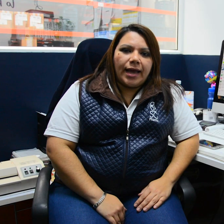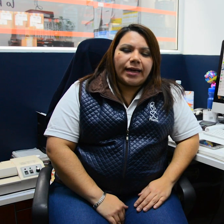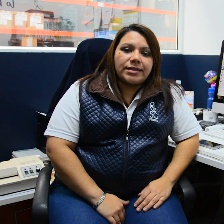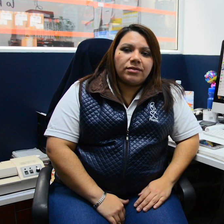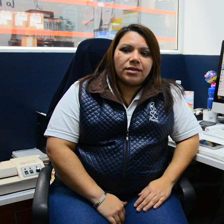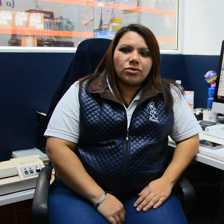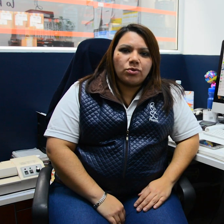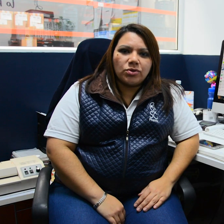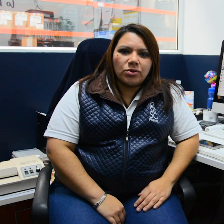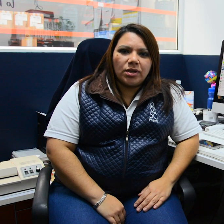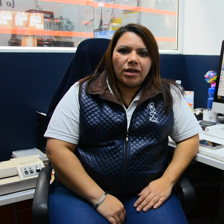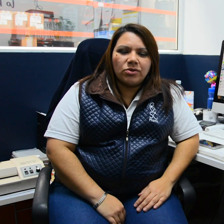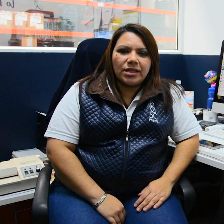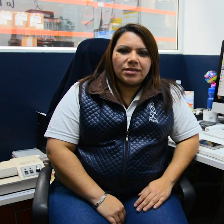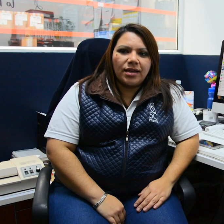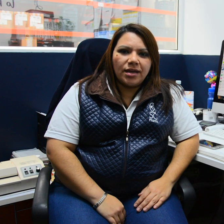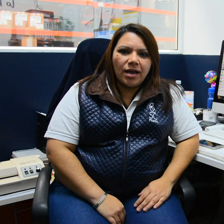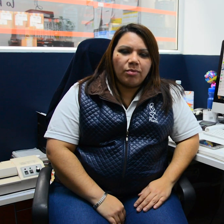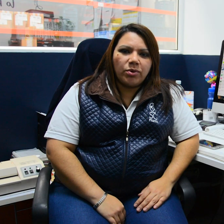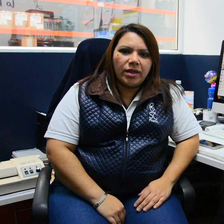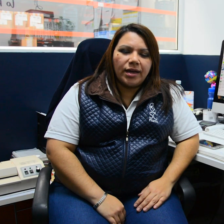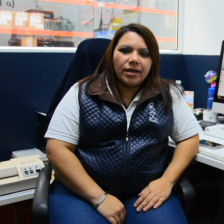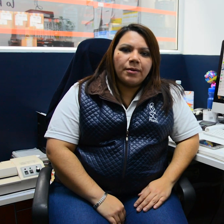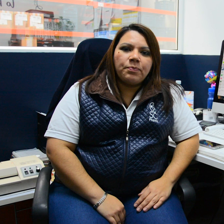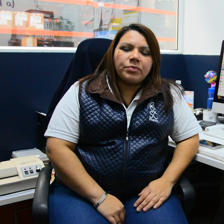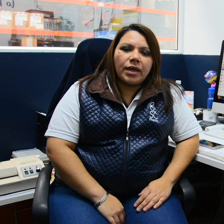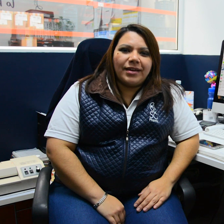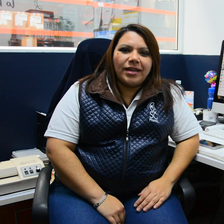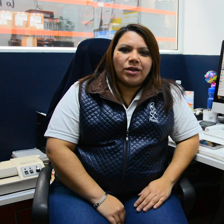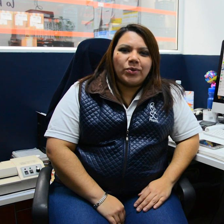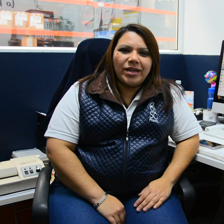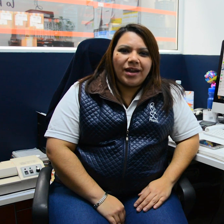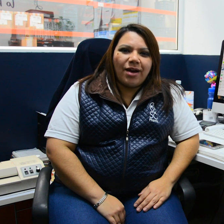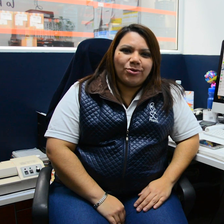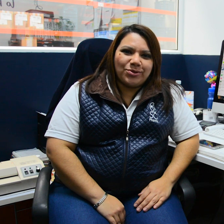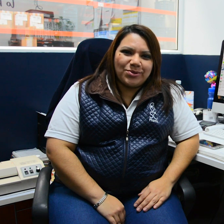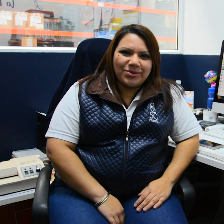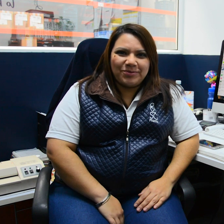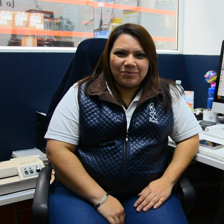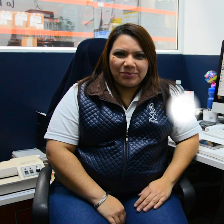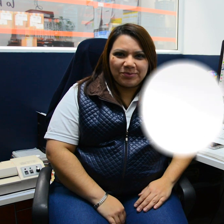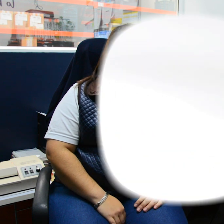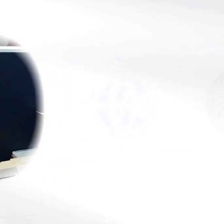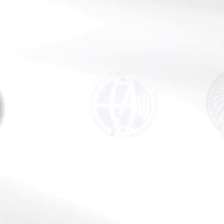al recibir esos cursos y nos enseña a poder incluir a otros.